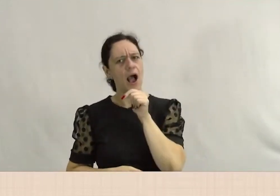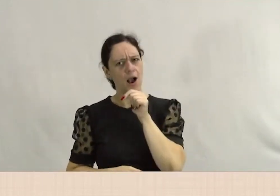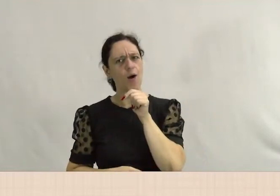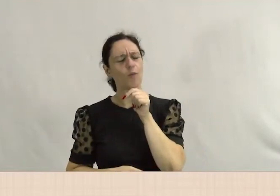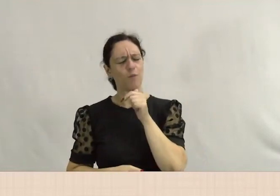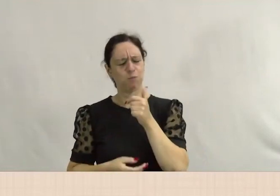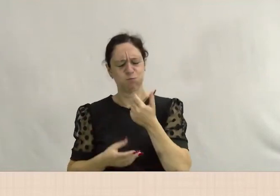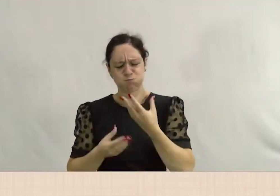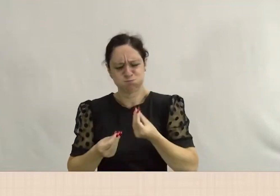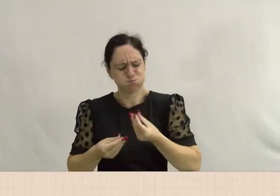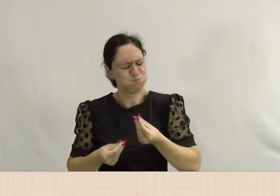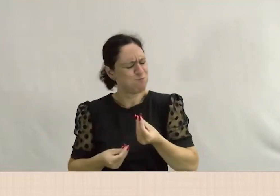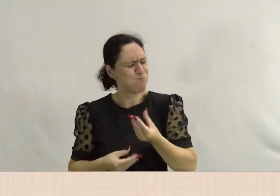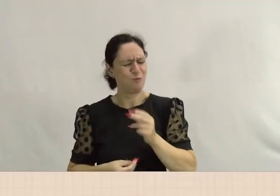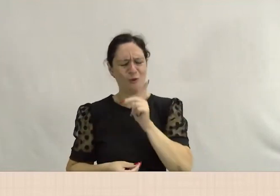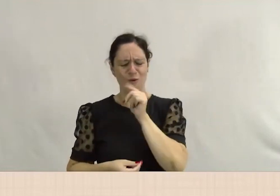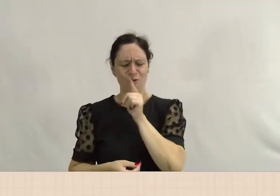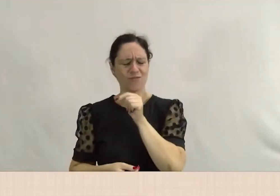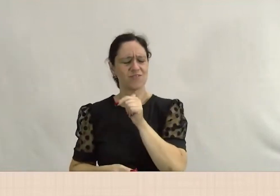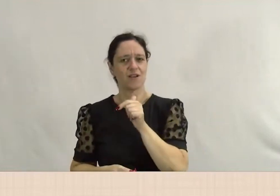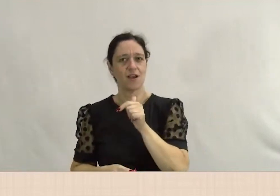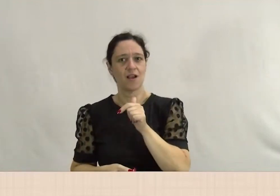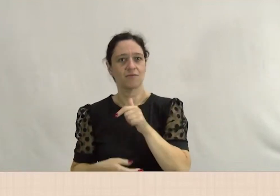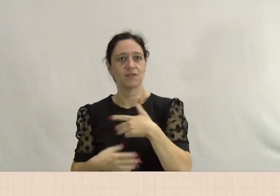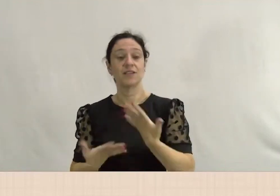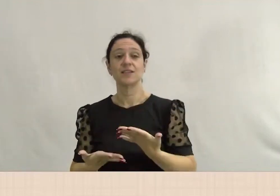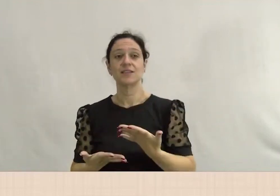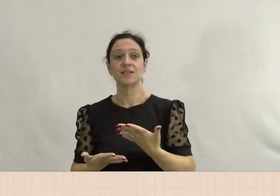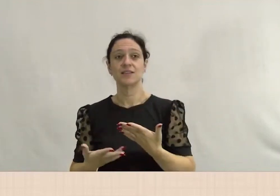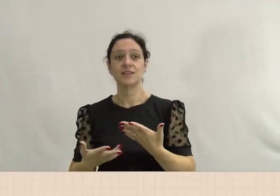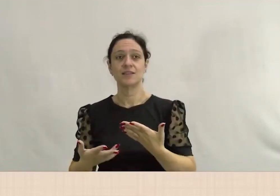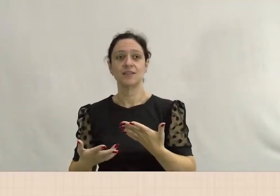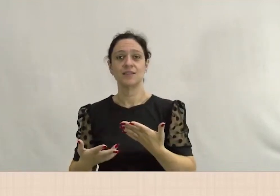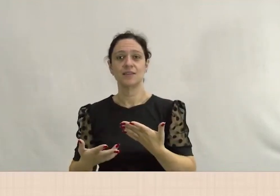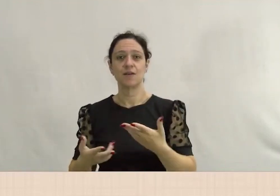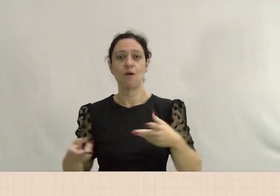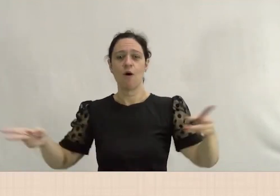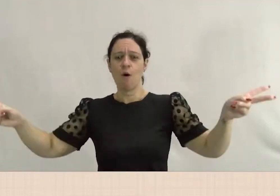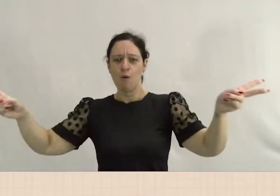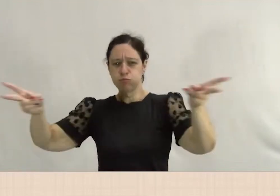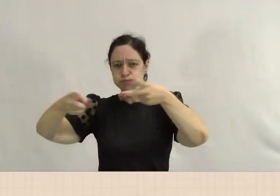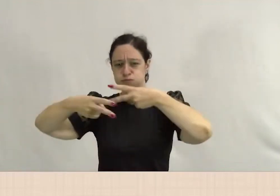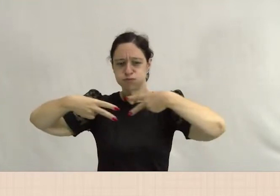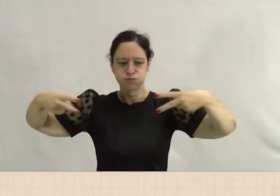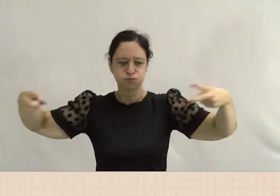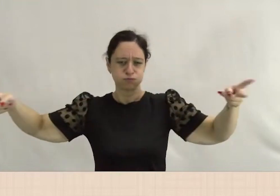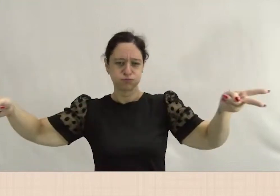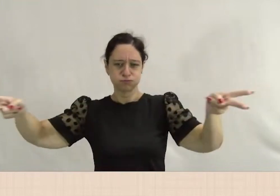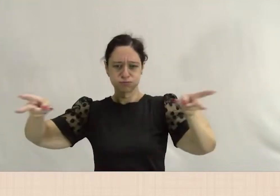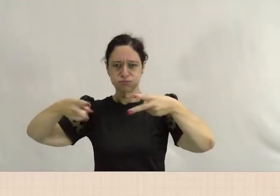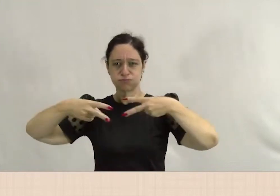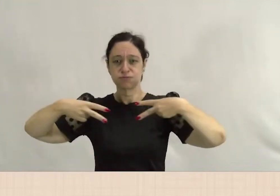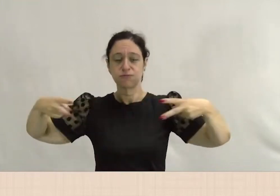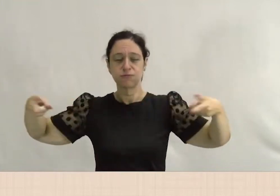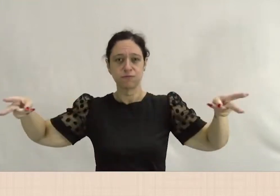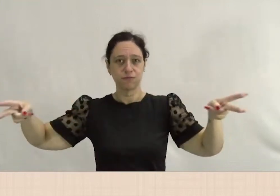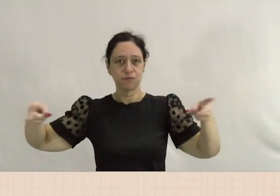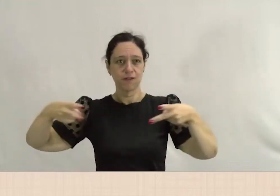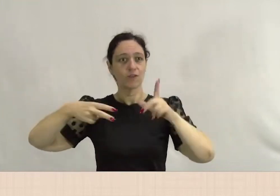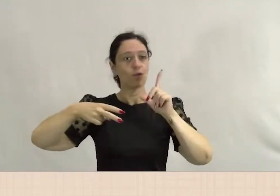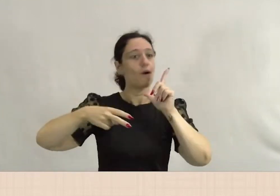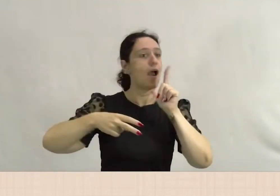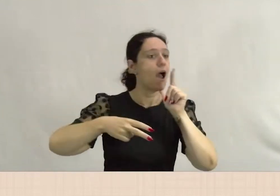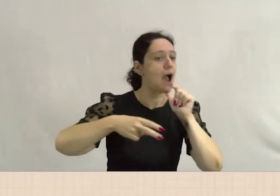de água. Muitas vezes, pela corrente do ar, a umidade é trazida daquela região para regar